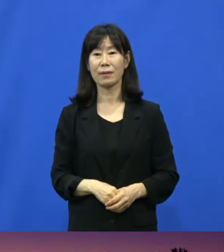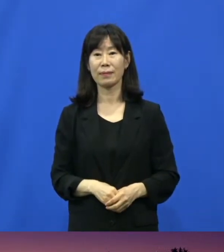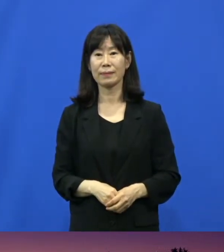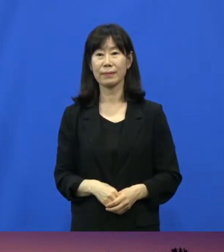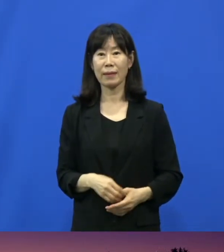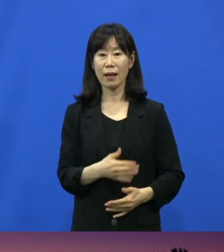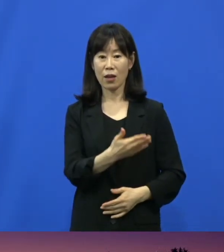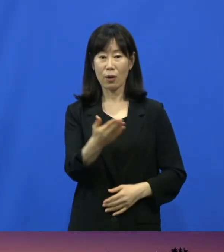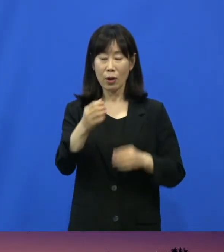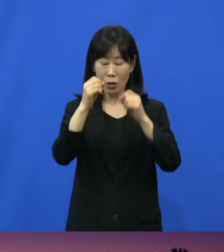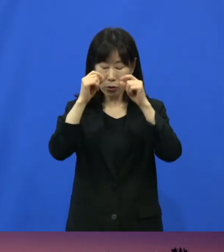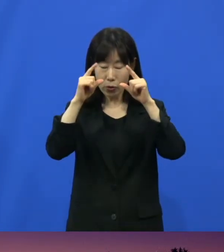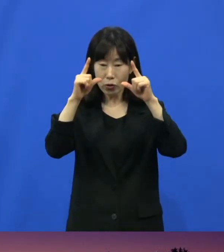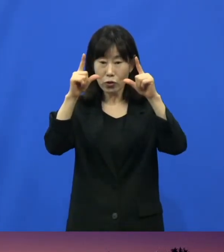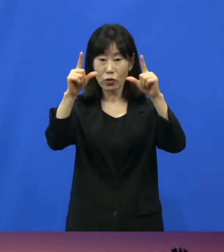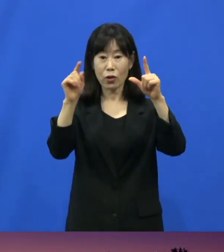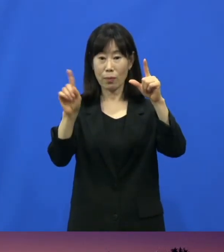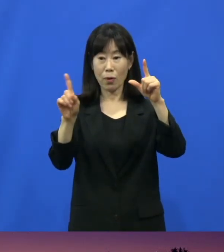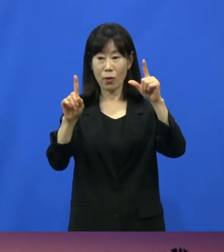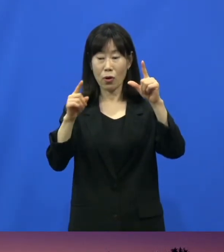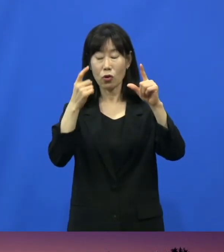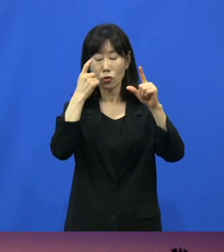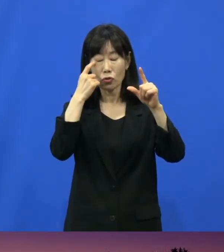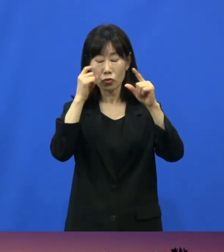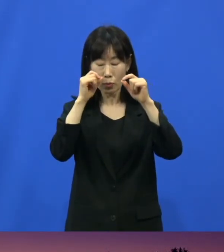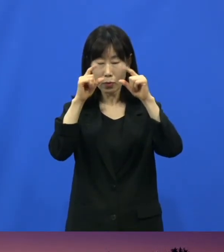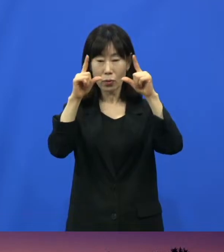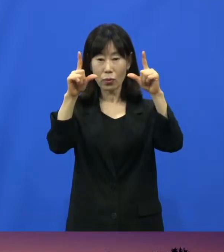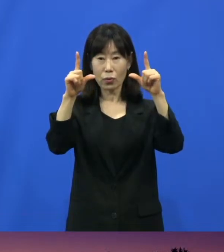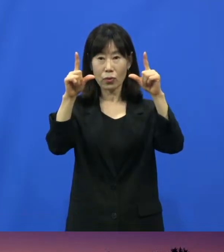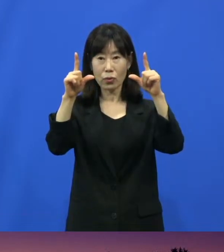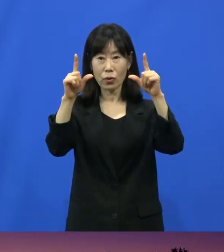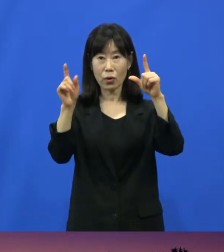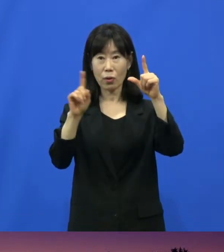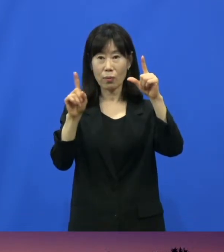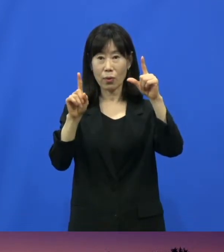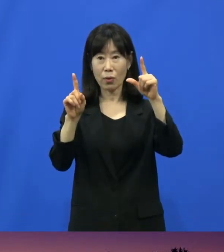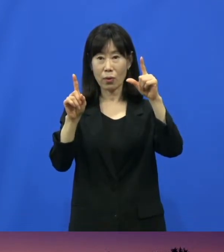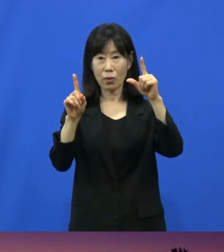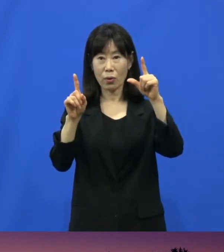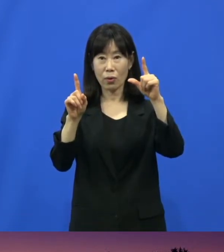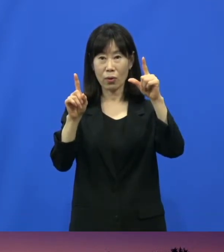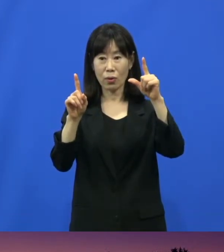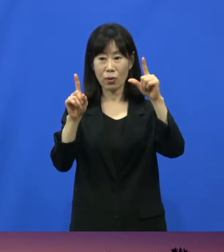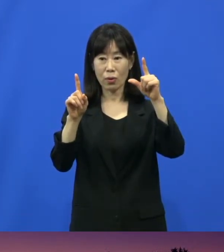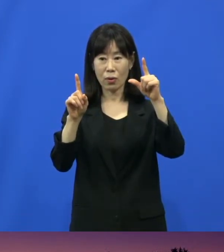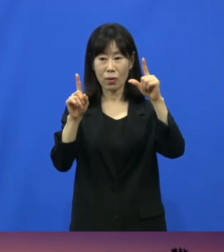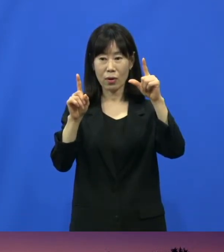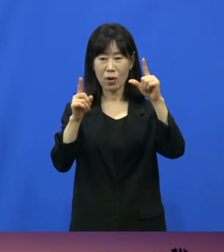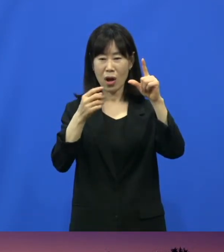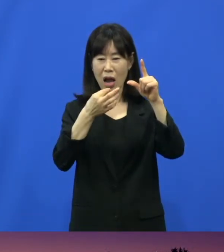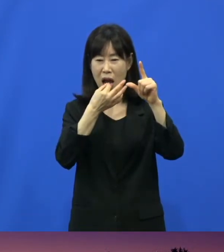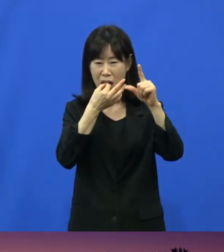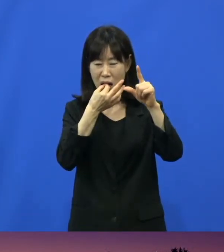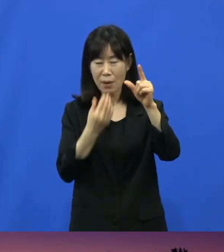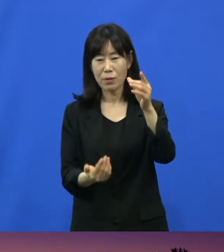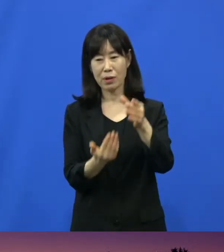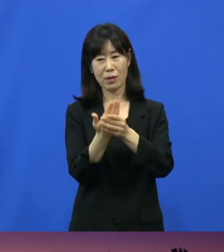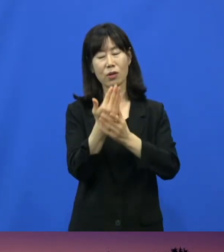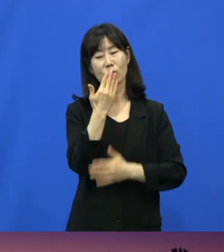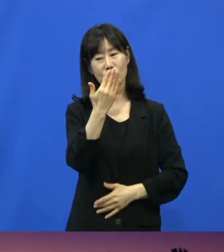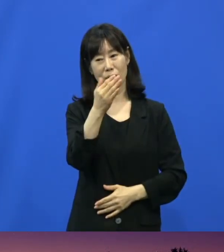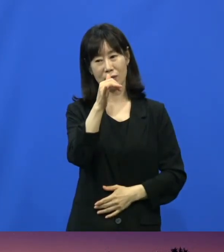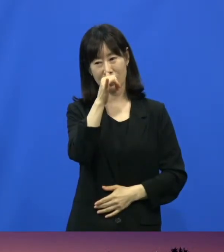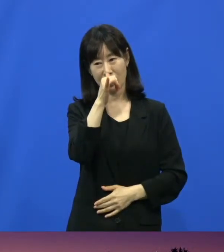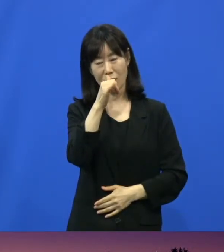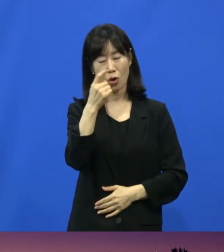여러분, 눈을 뜬다는 건요, 이 눈은 아차하는 순간에 이 눈은 담력적으로 변해요. 이 눈이